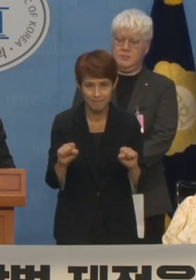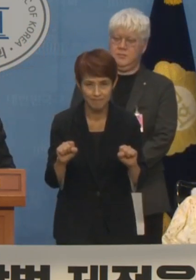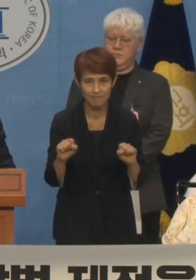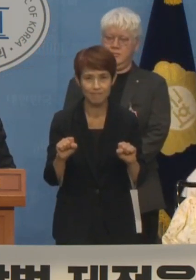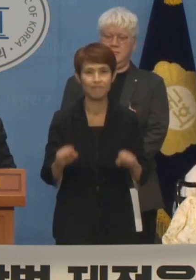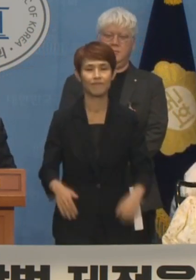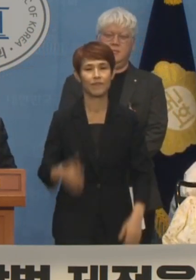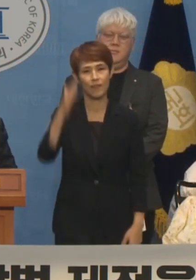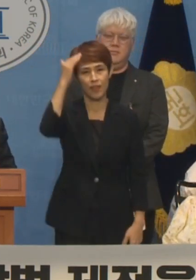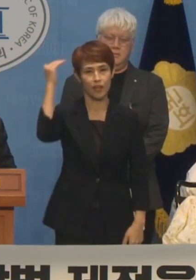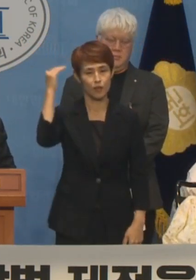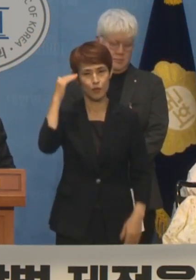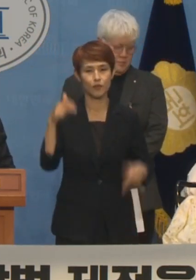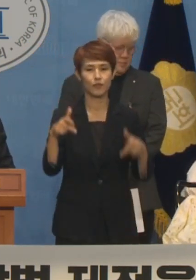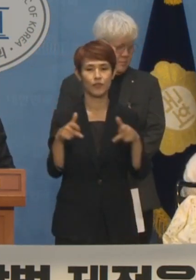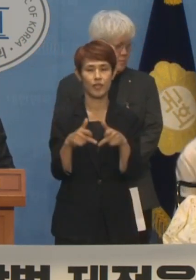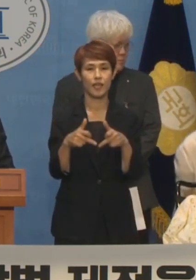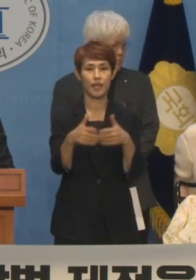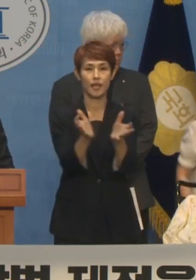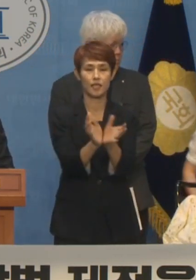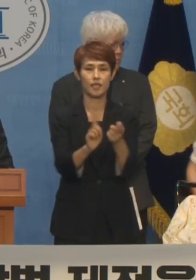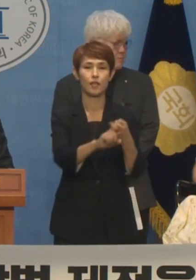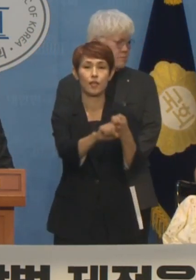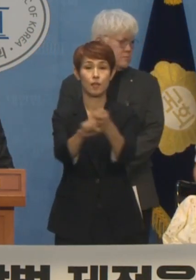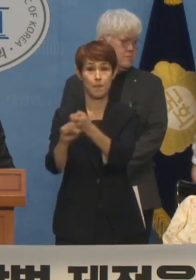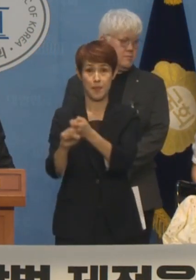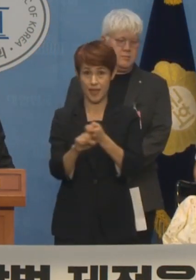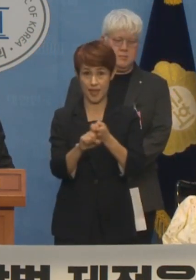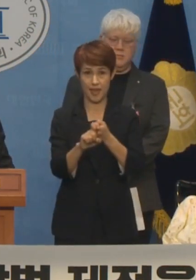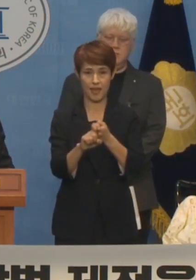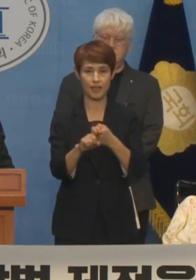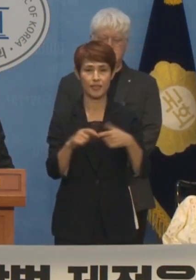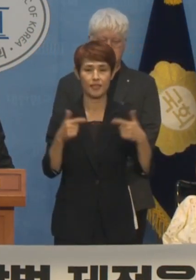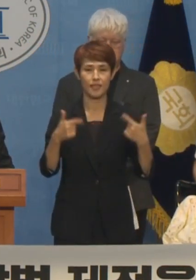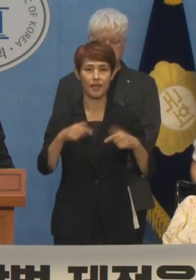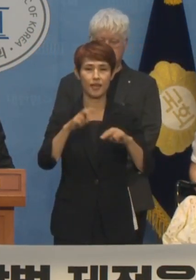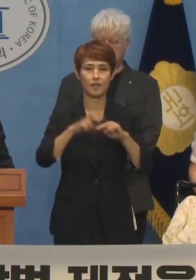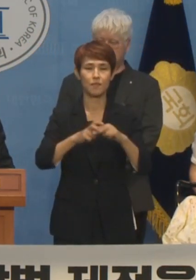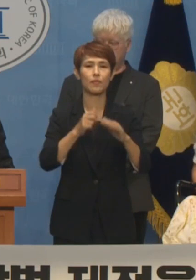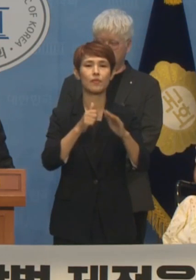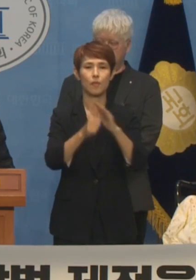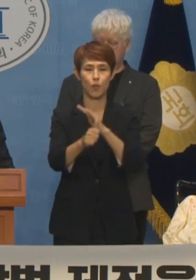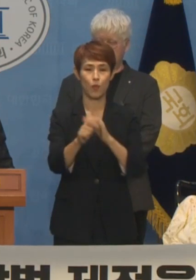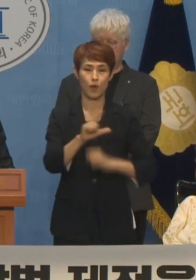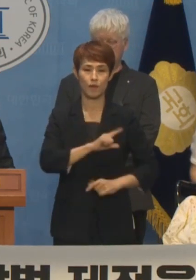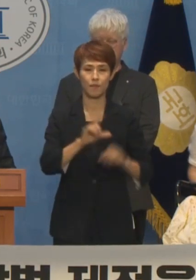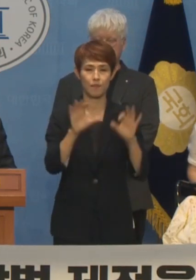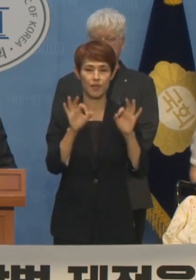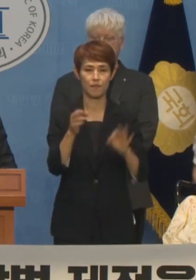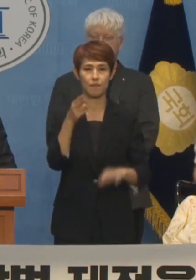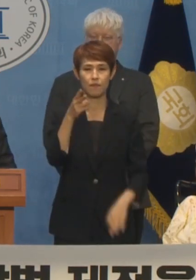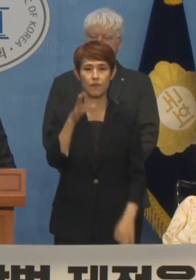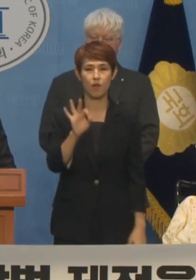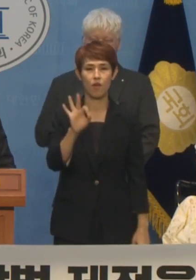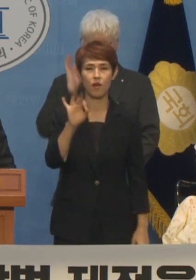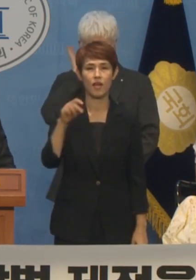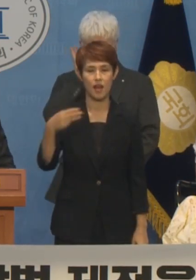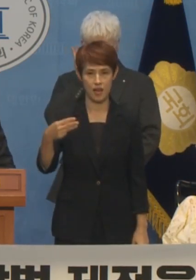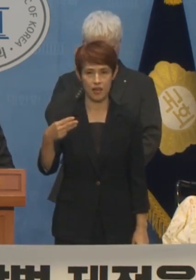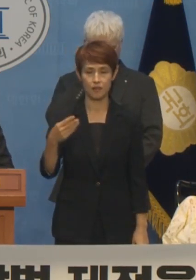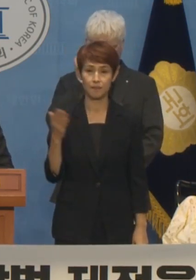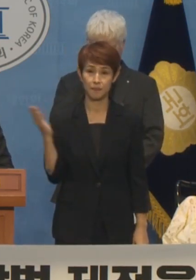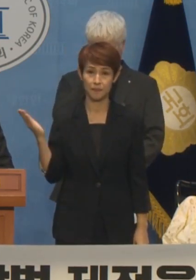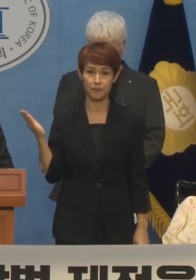안녕하십니까. 한국장애인단체 총연맹 상임대표 김영일입니다. 우리